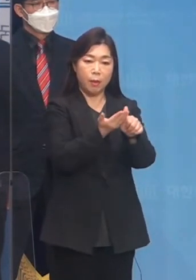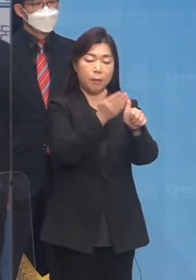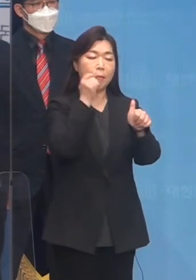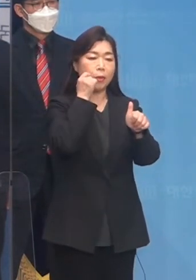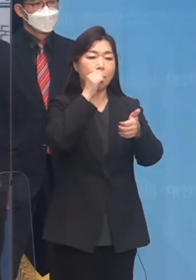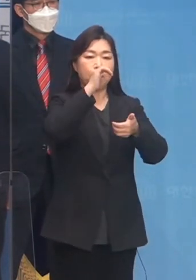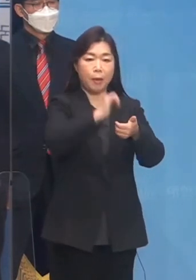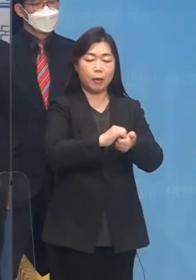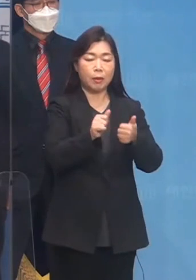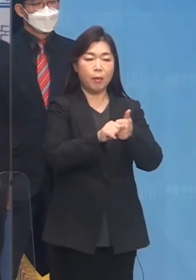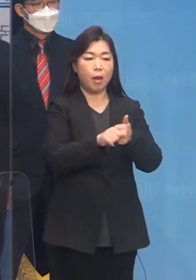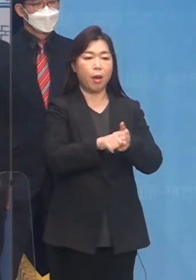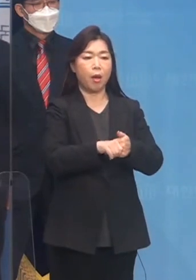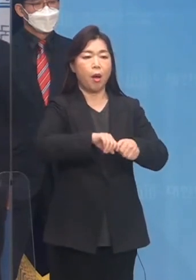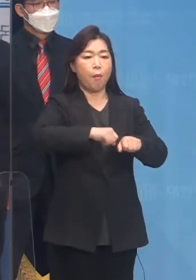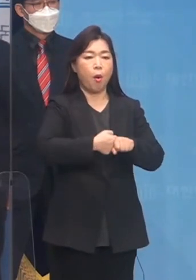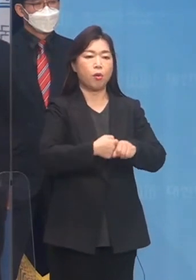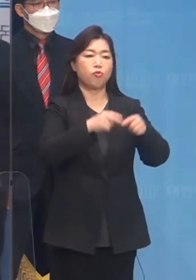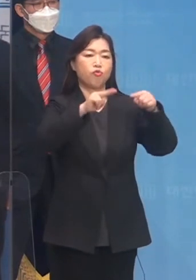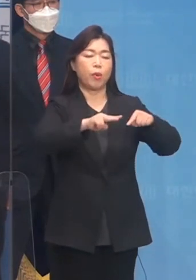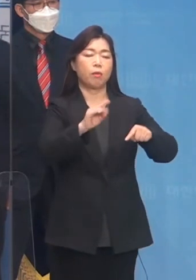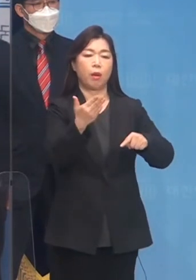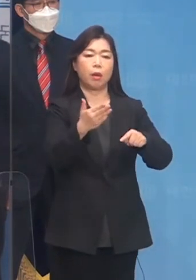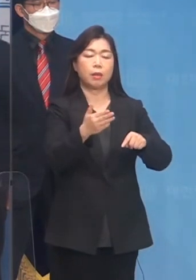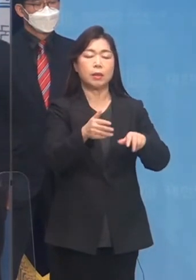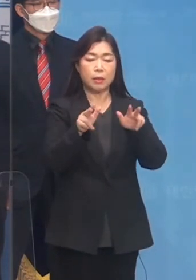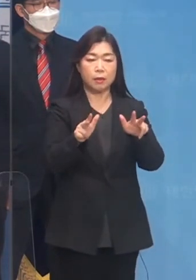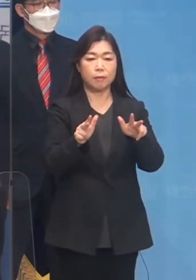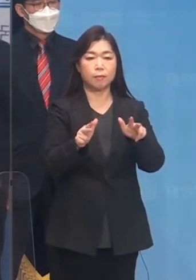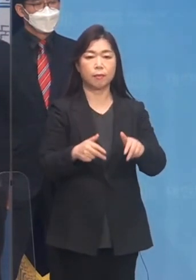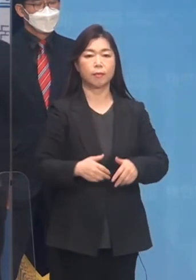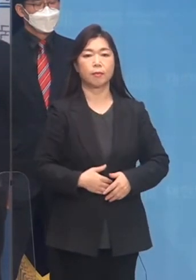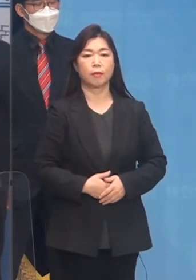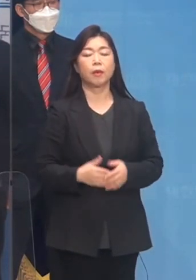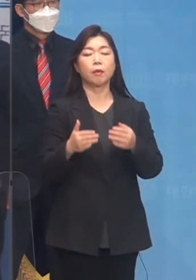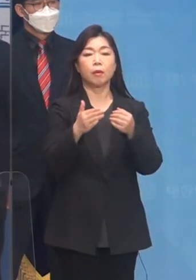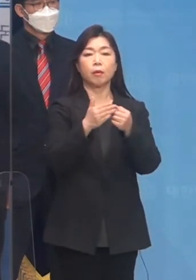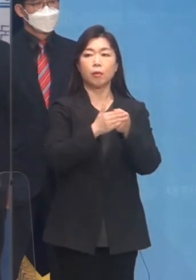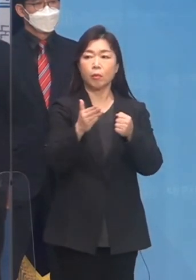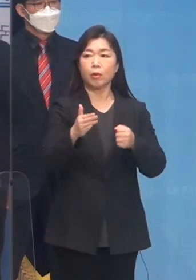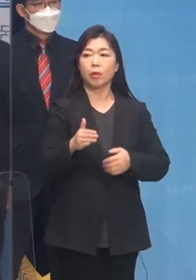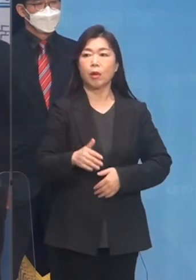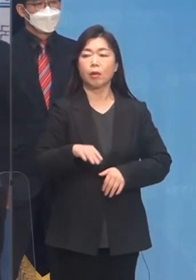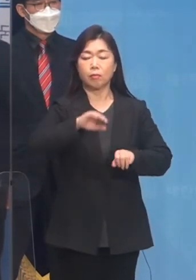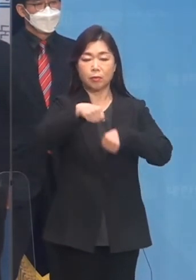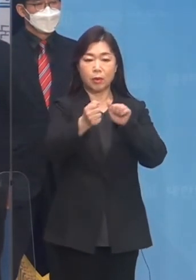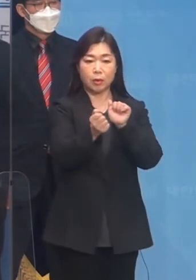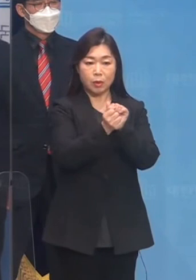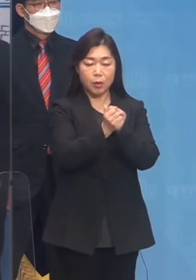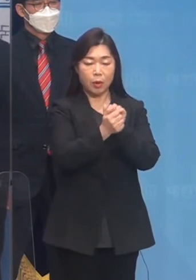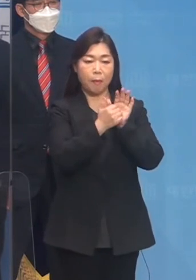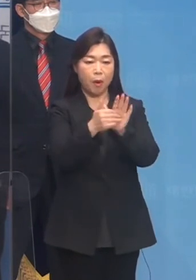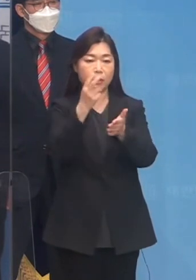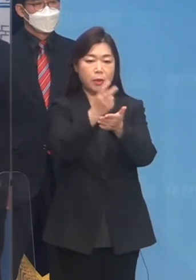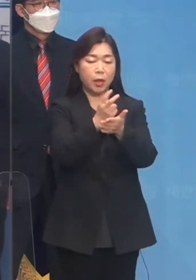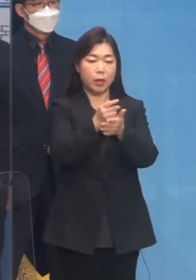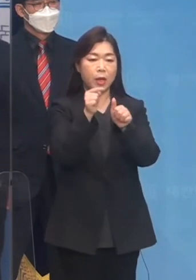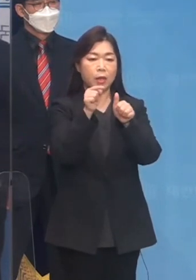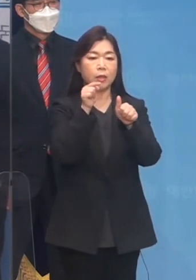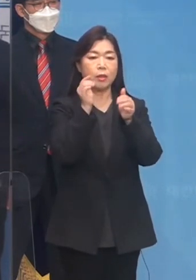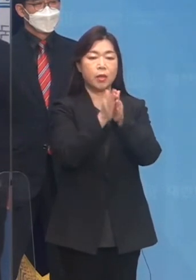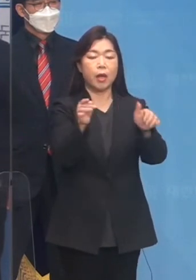있어 이중 처벌이 지금도 현실화되고 있습니다. 따라서 가축 전염병 예방법 시행령